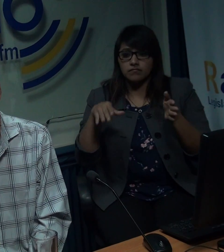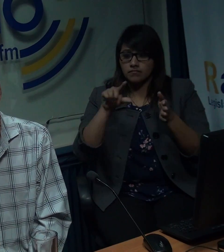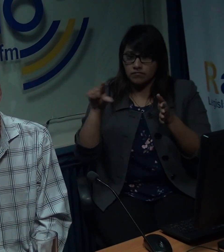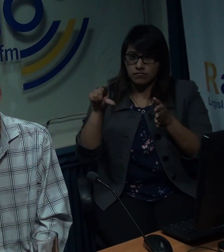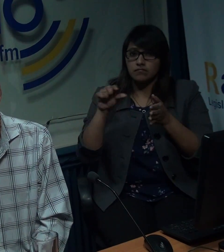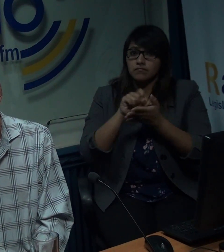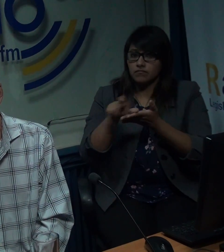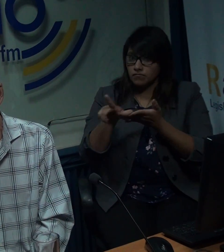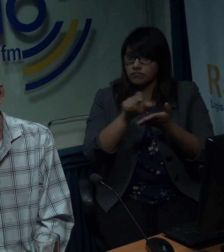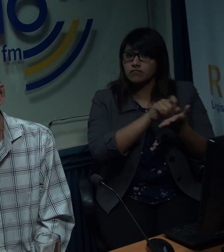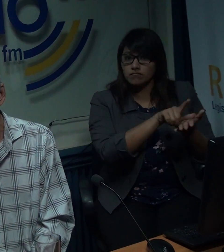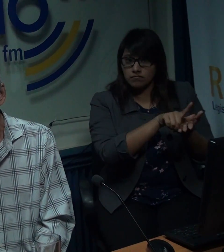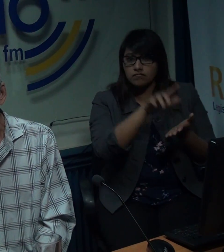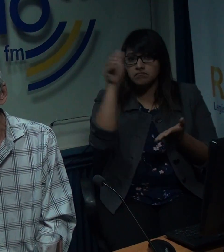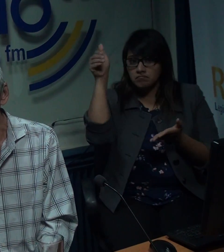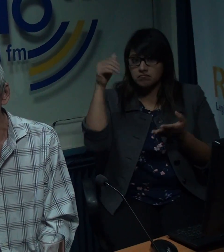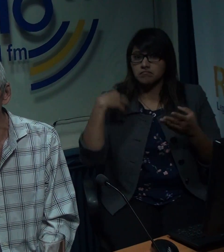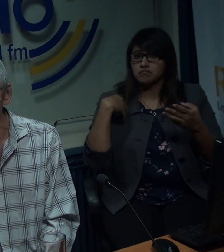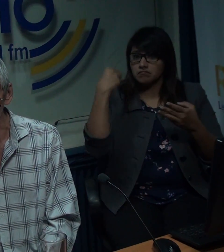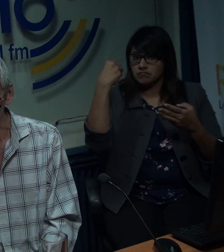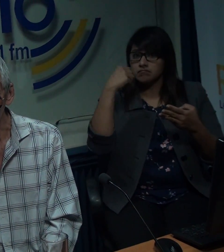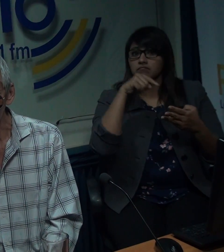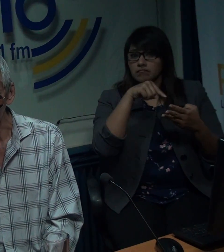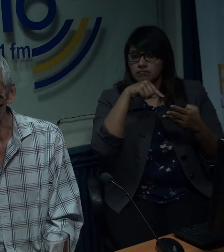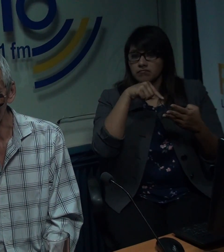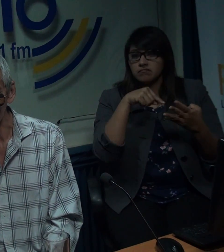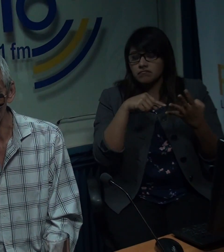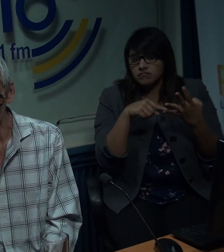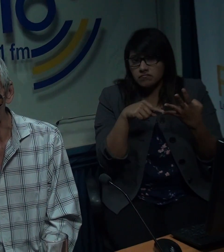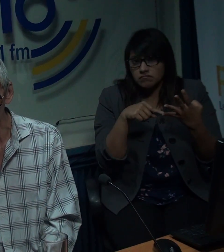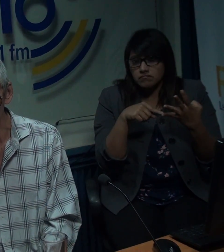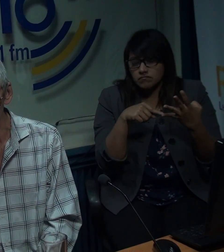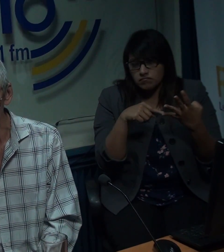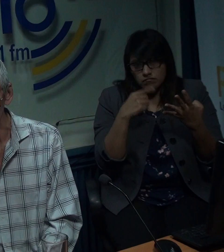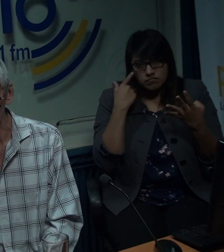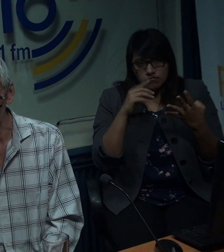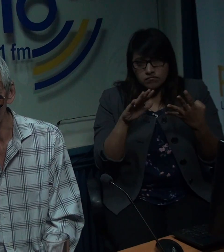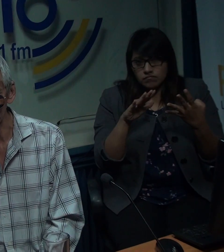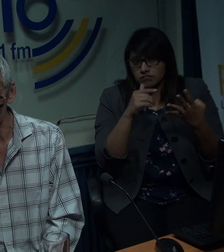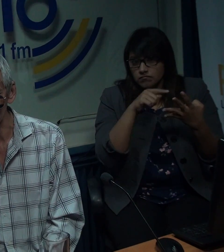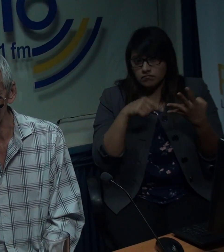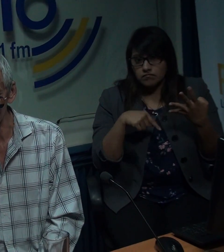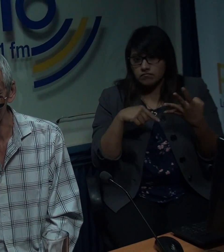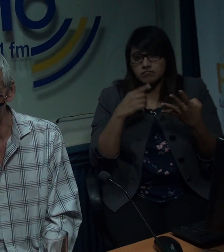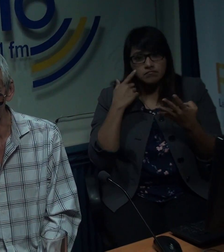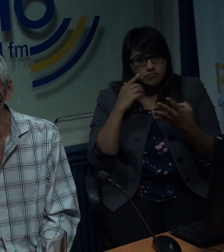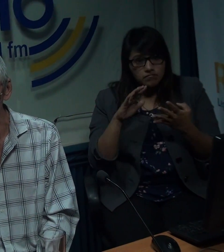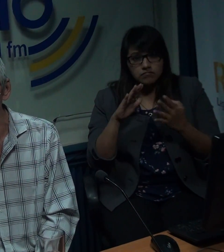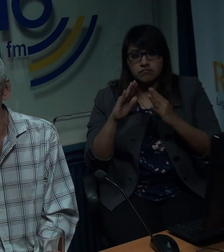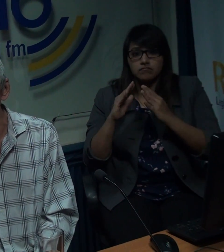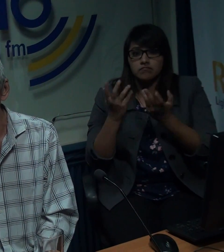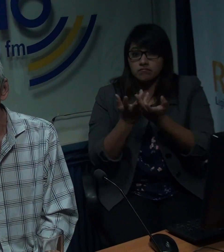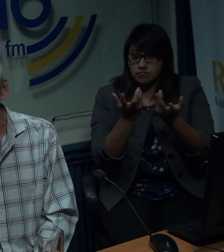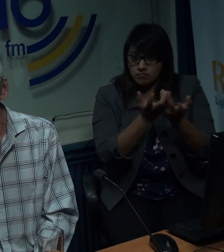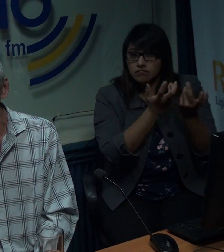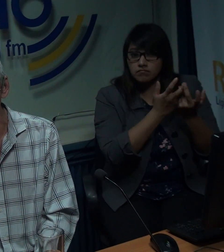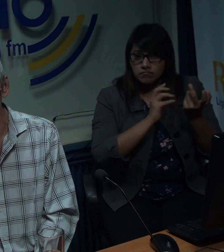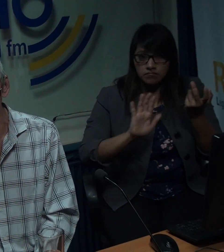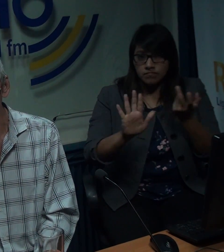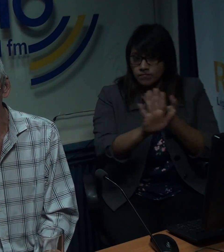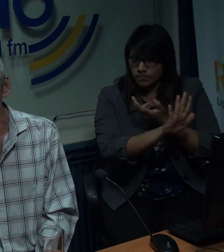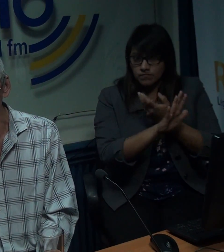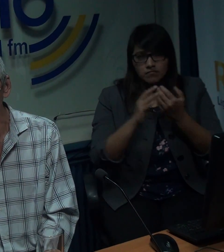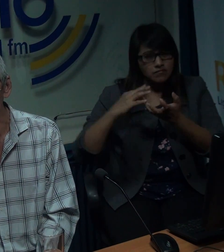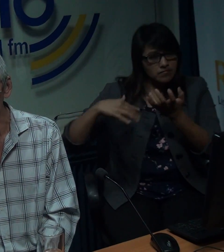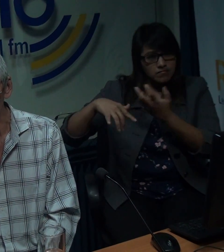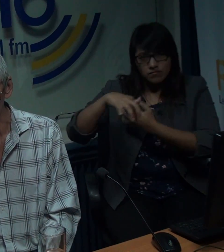en las instituciones de salud y en todos los aspectos donde trabajan los vecinos, los compañeritos y todos